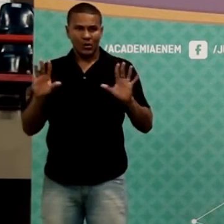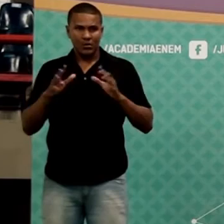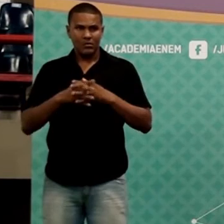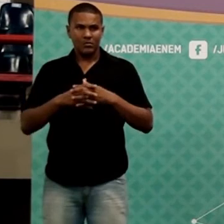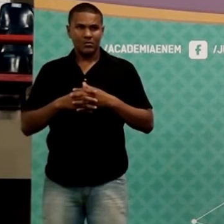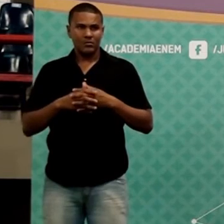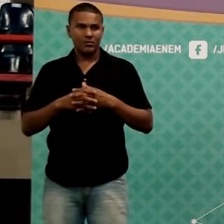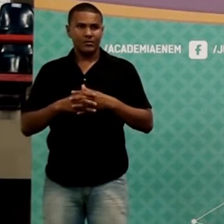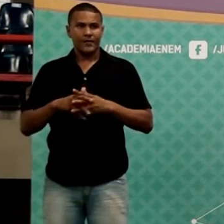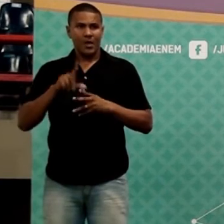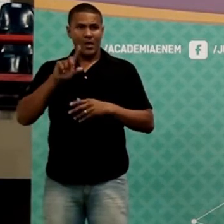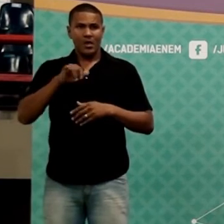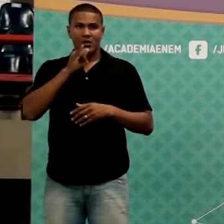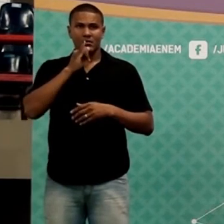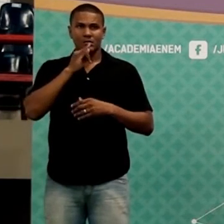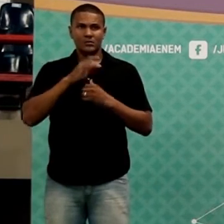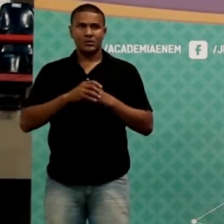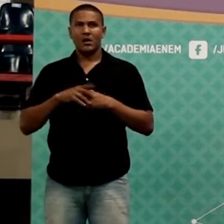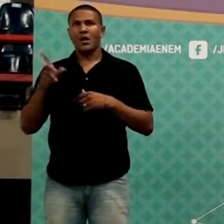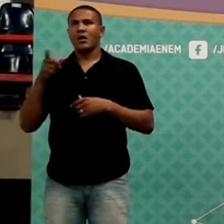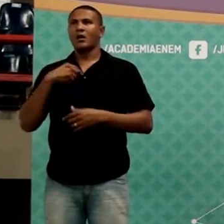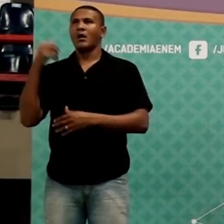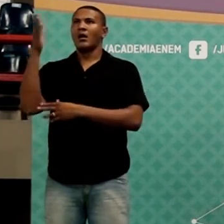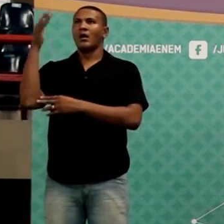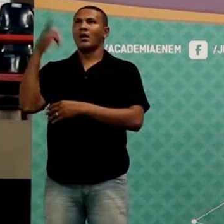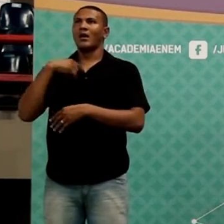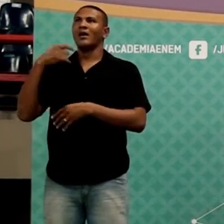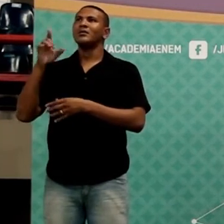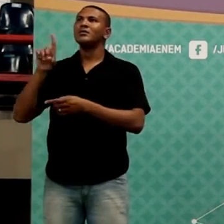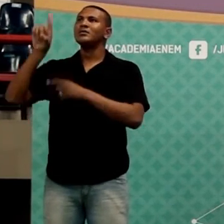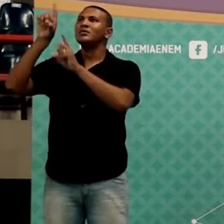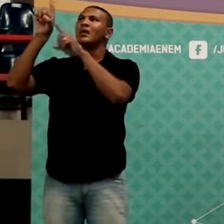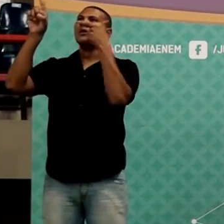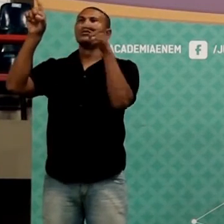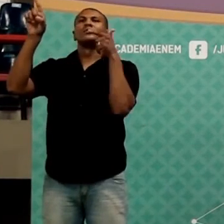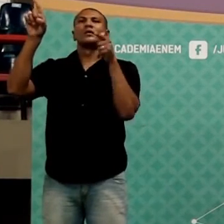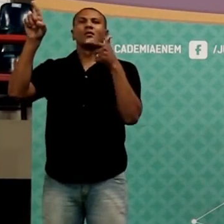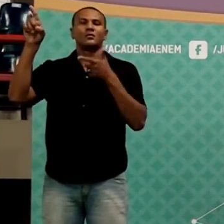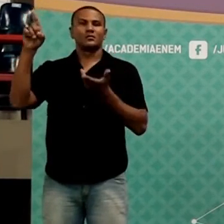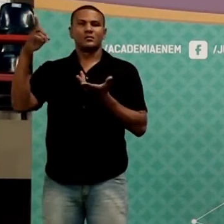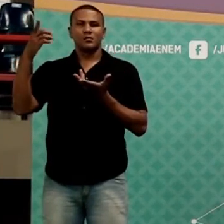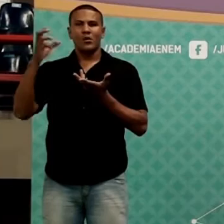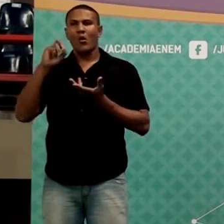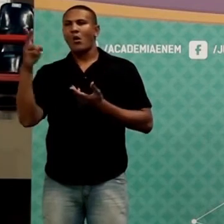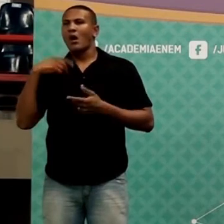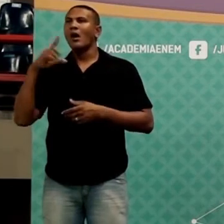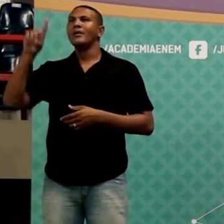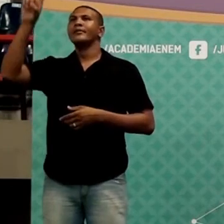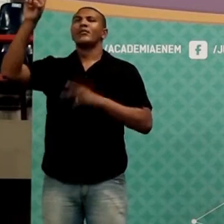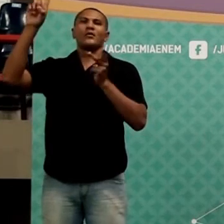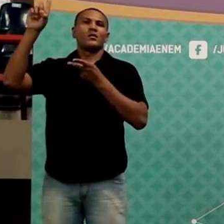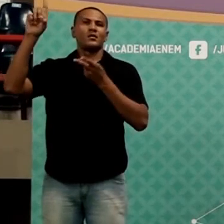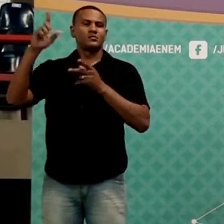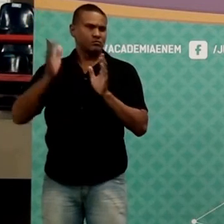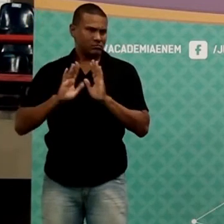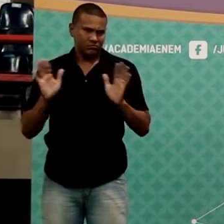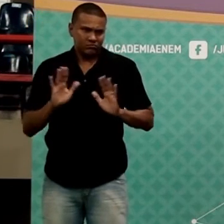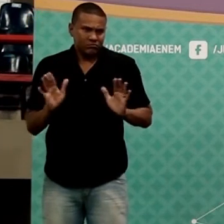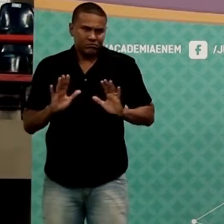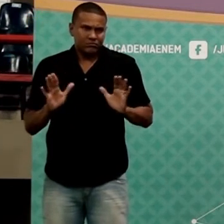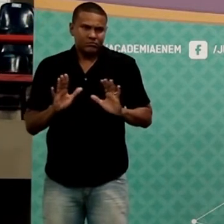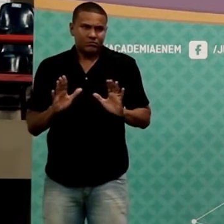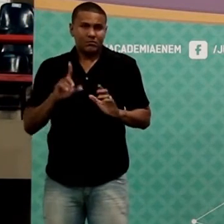momento eles estão levantando a bandeira: Deus não existe, Deus está errado. Não, não. Eles